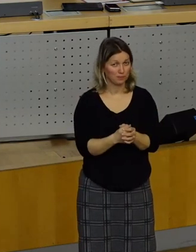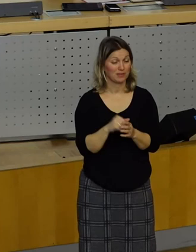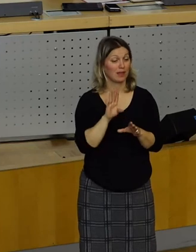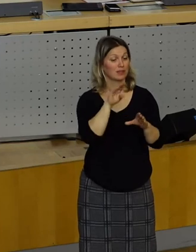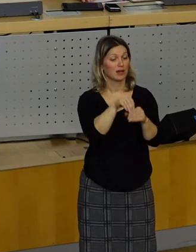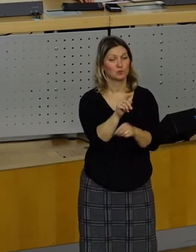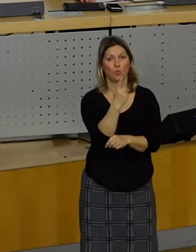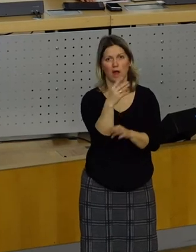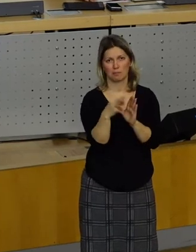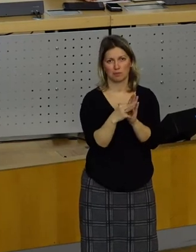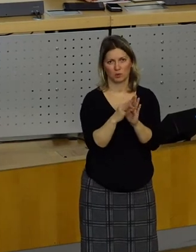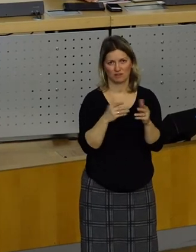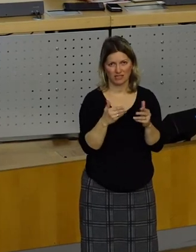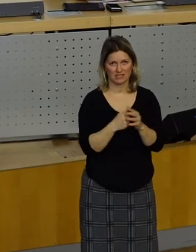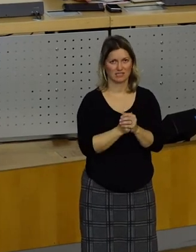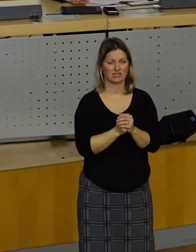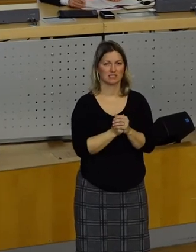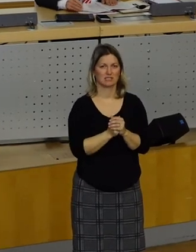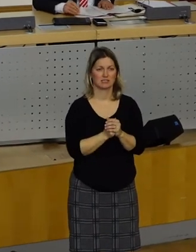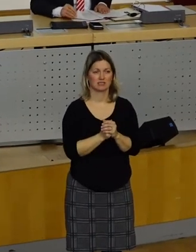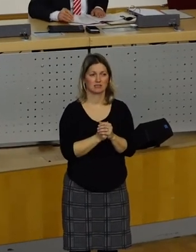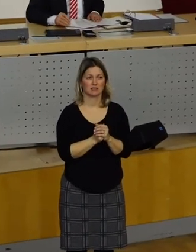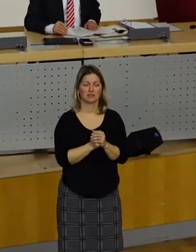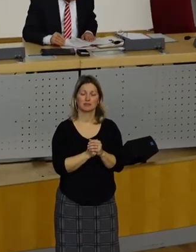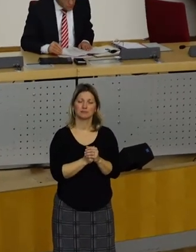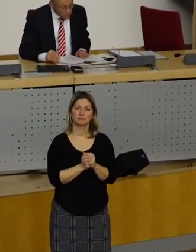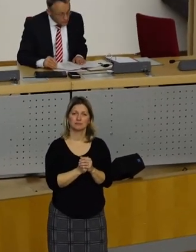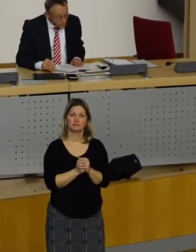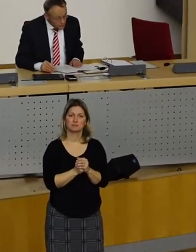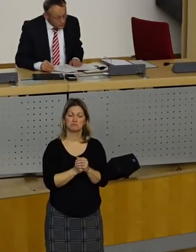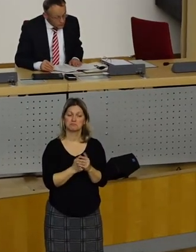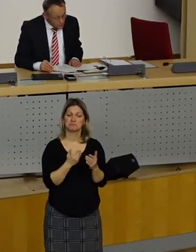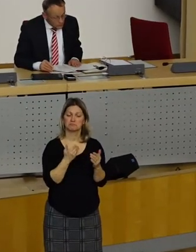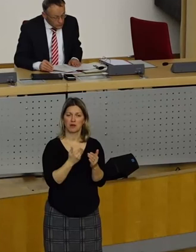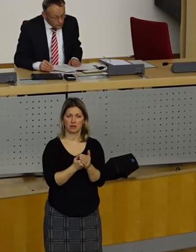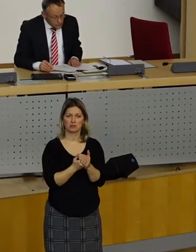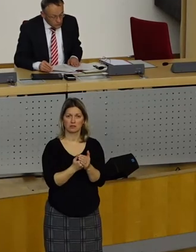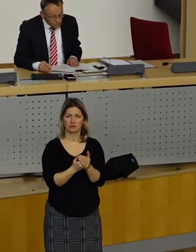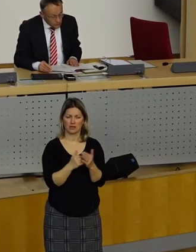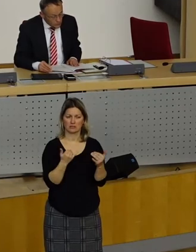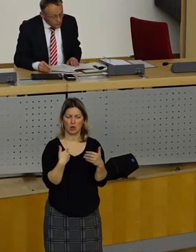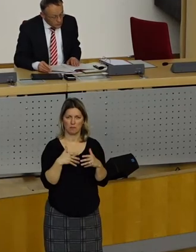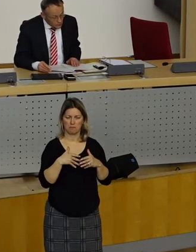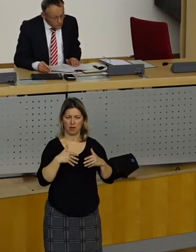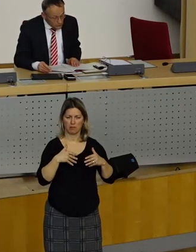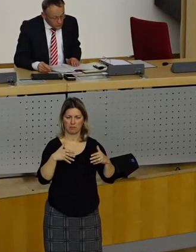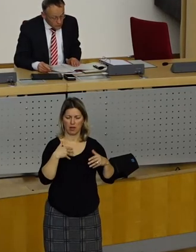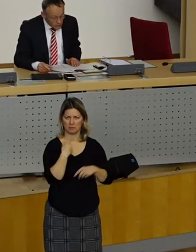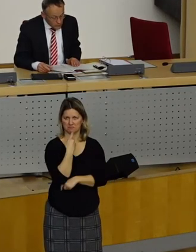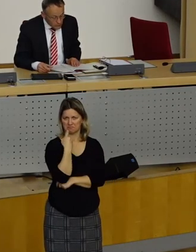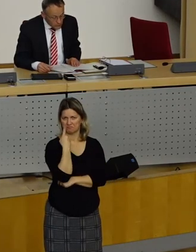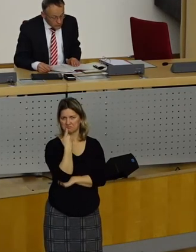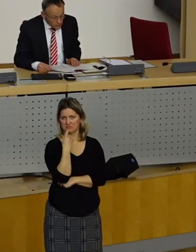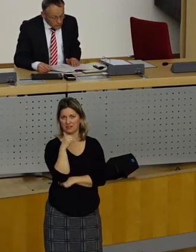ergänzen der mich eben auch zunehmend stutzig werden lässt aber wir haben die